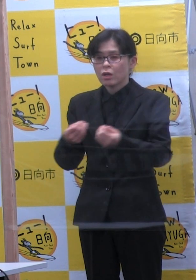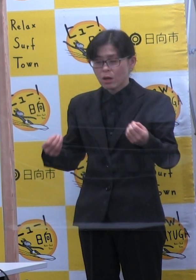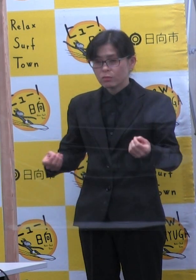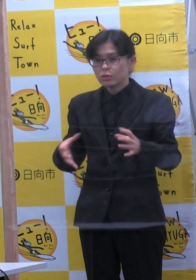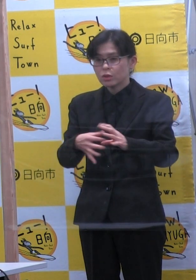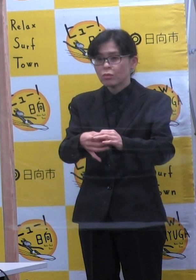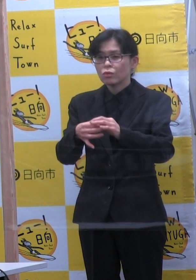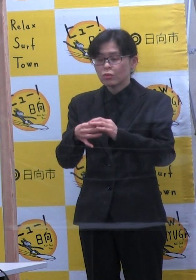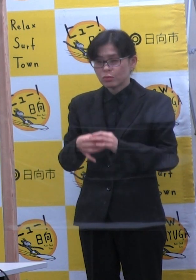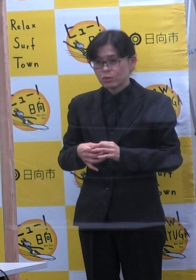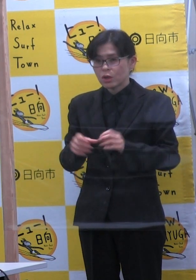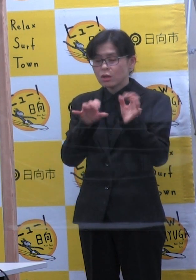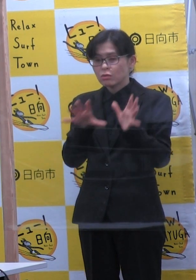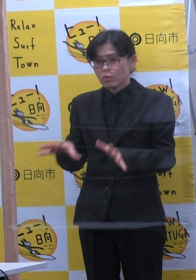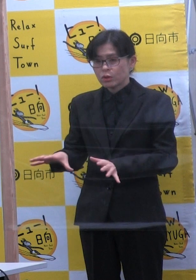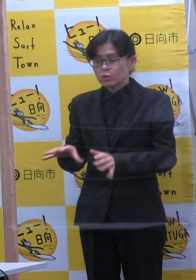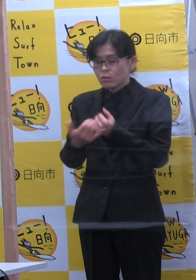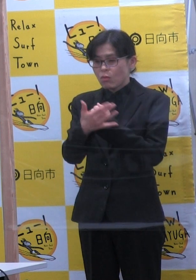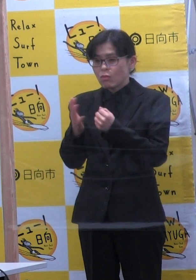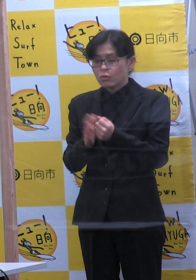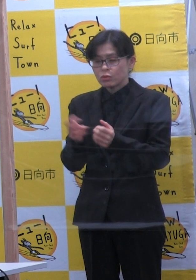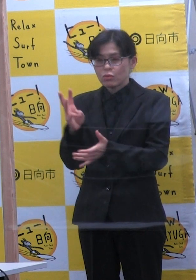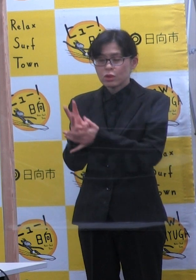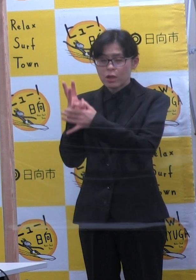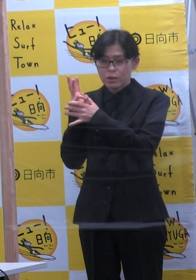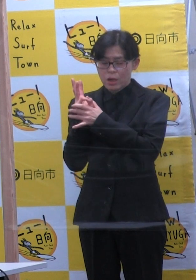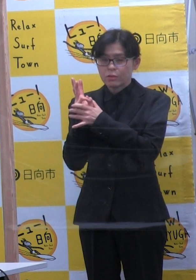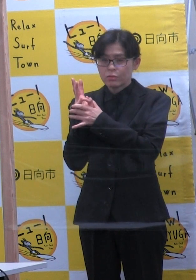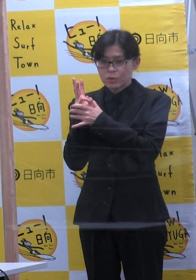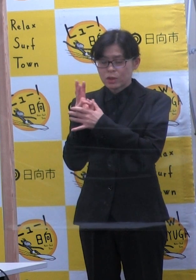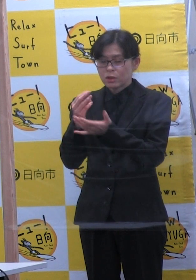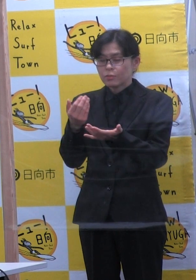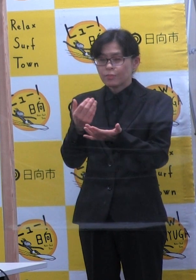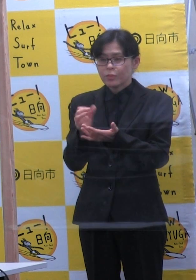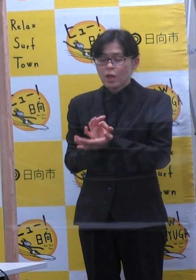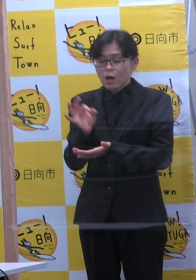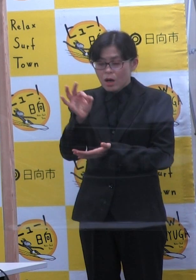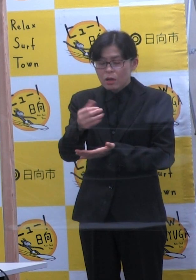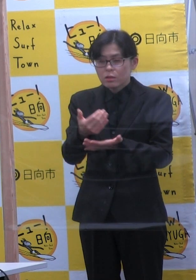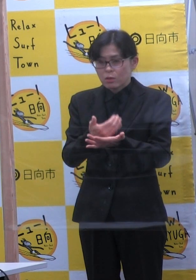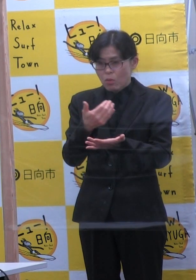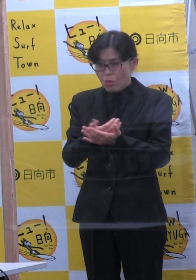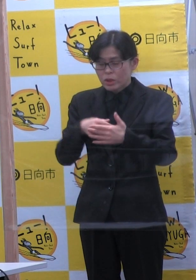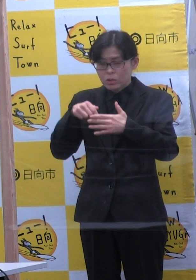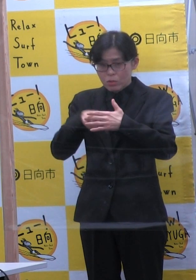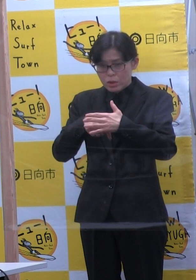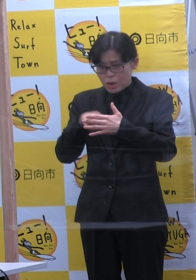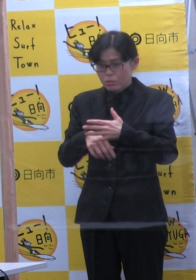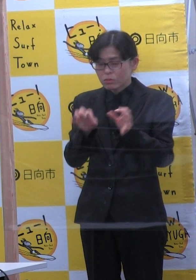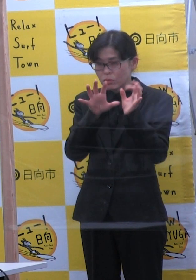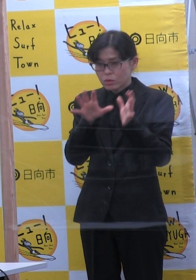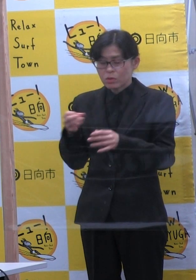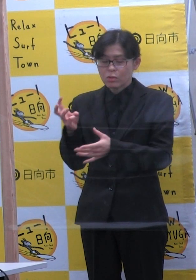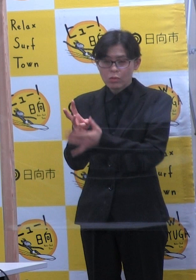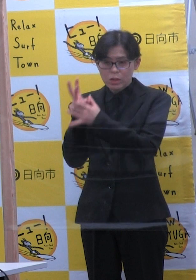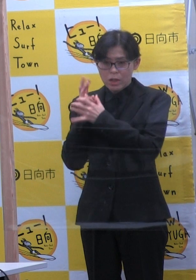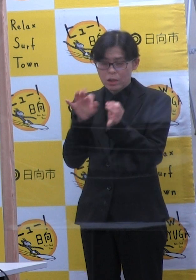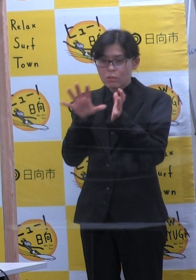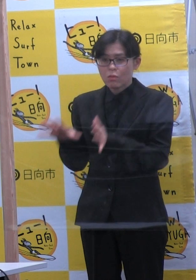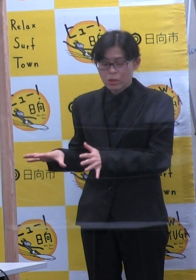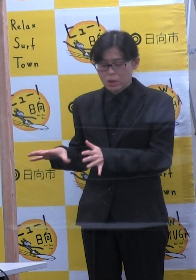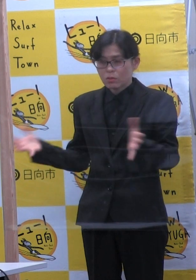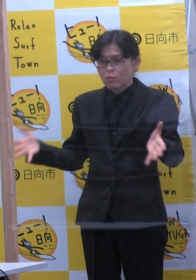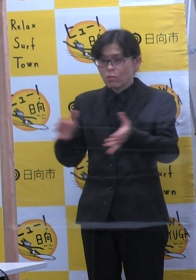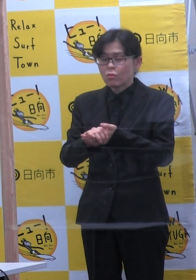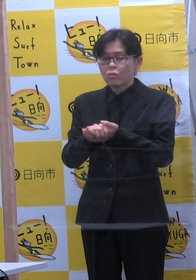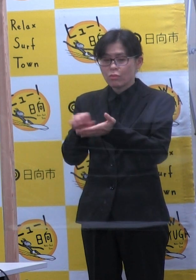失保証債権のうち弁済額を控除した額の債権放棄及び和解について